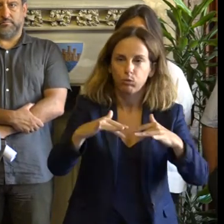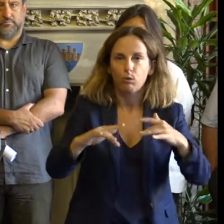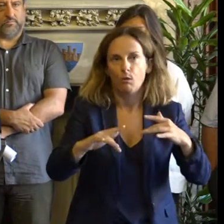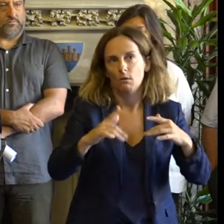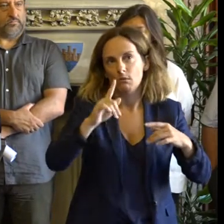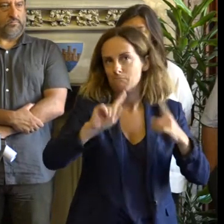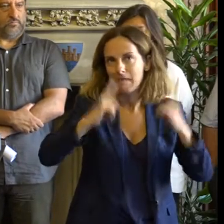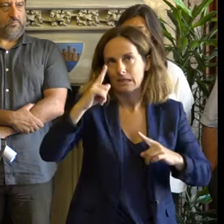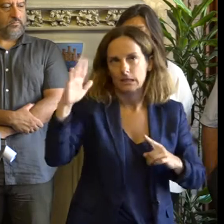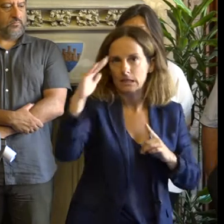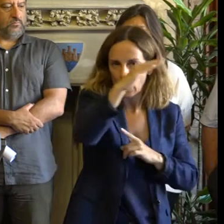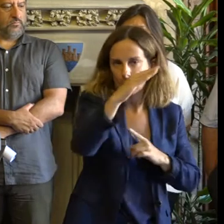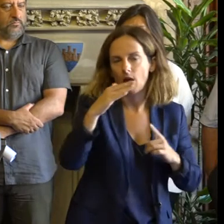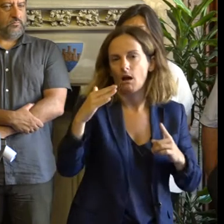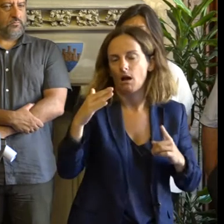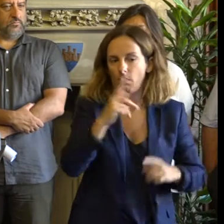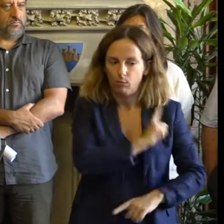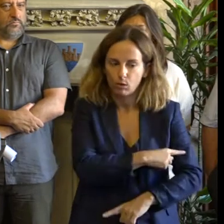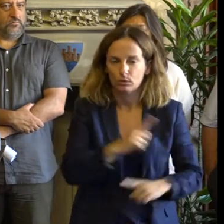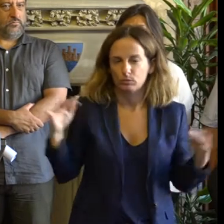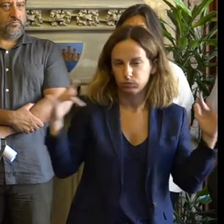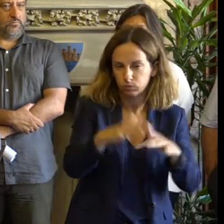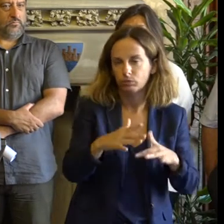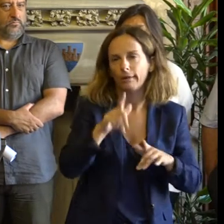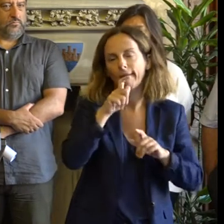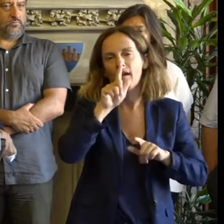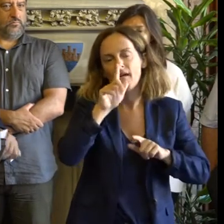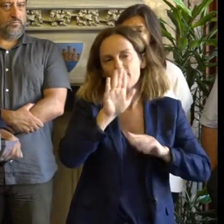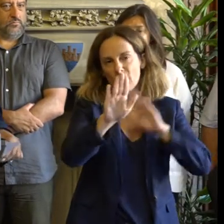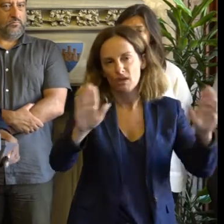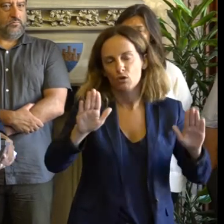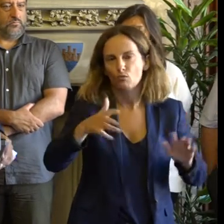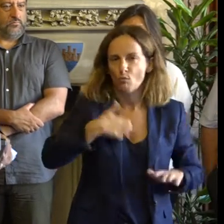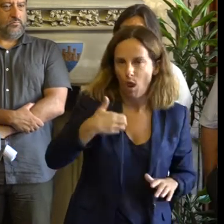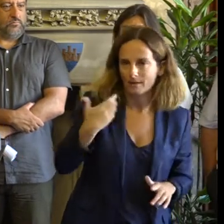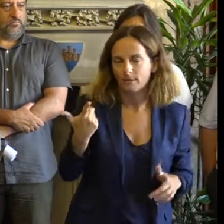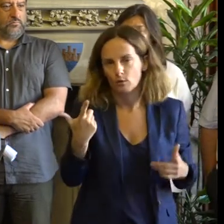moltes vegades aquestes proves esportives s'hi